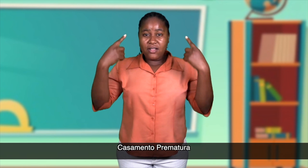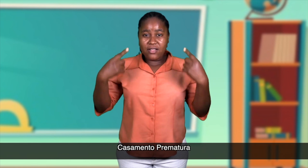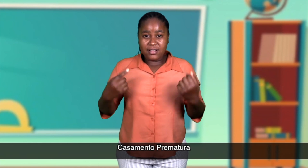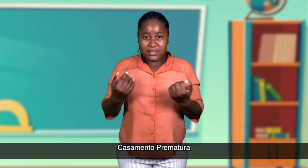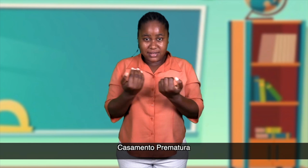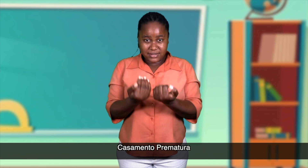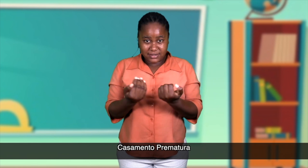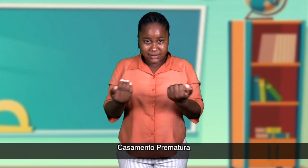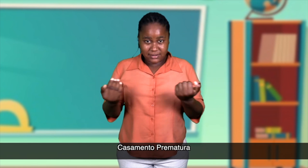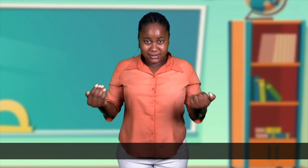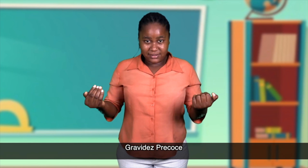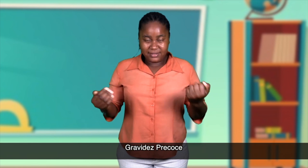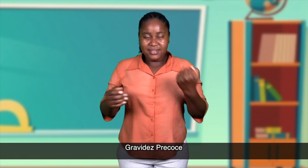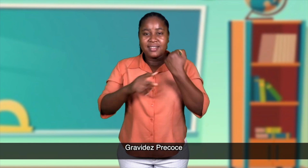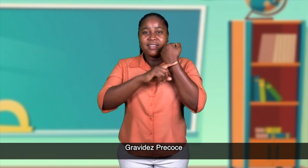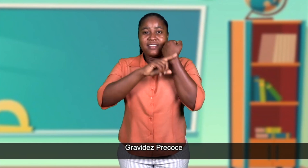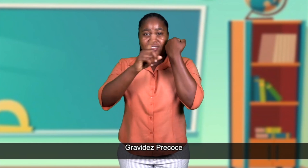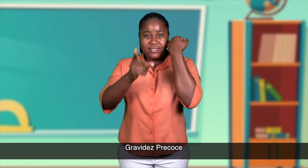Moçambique.